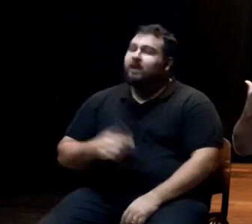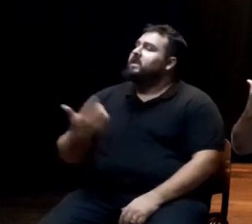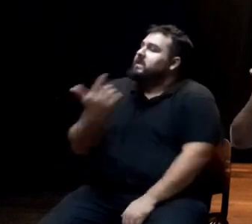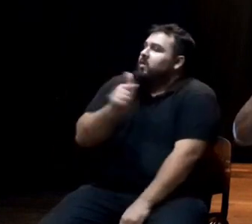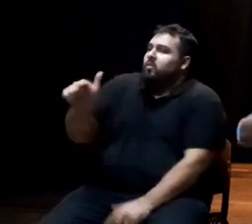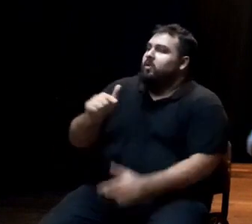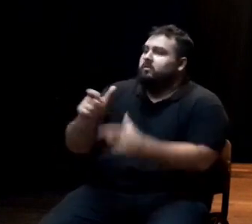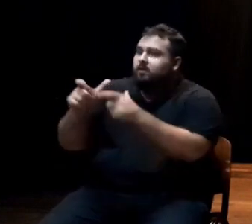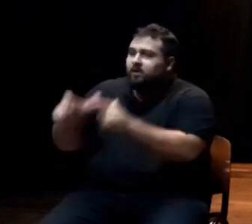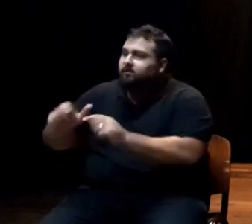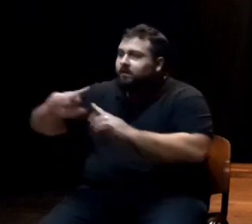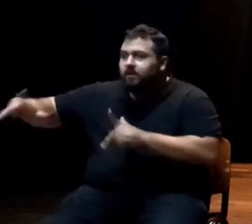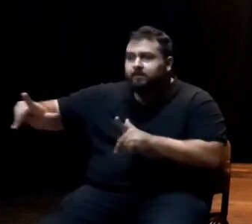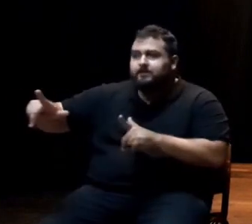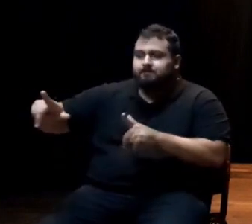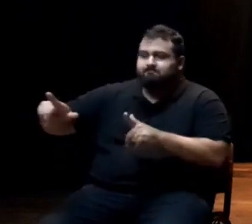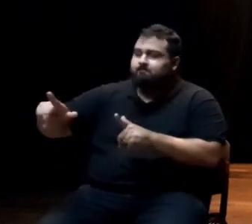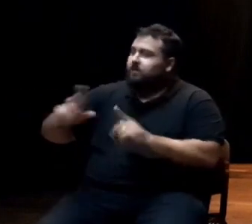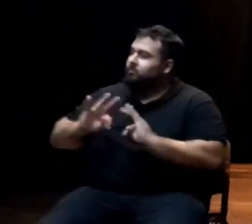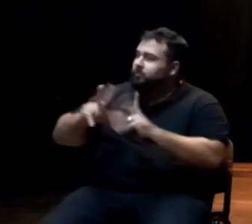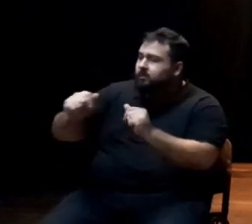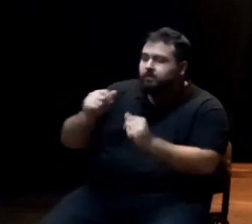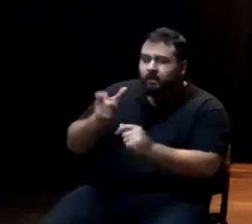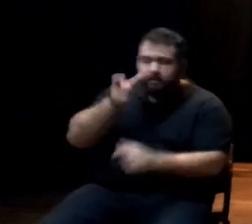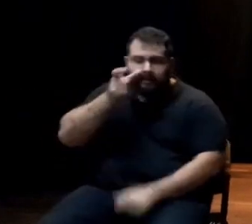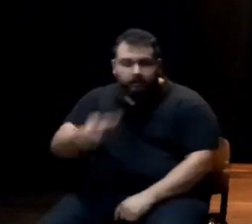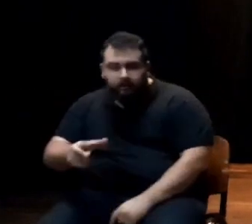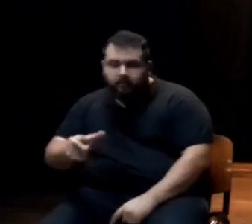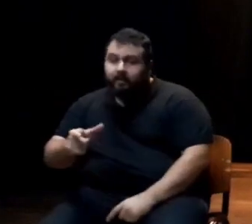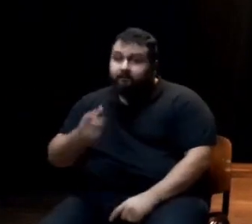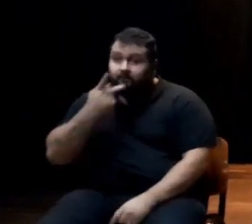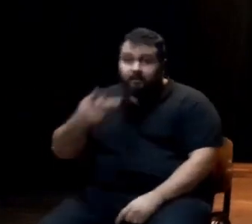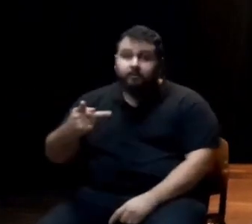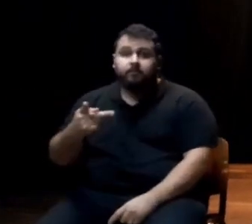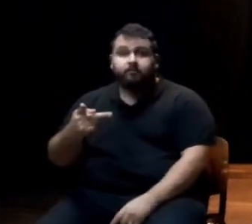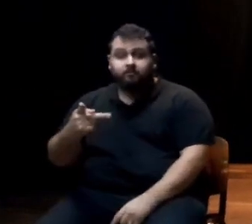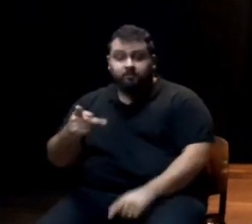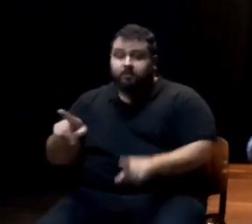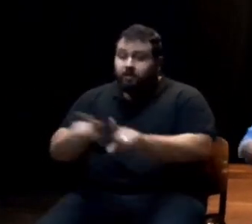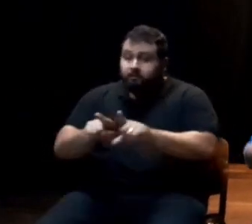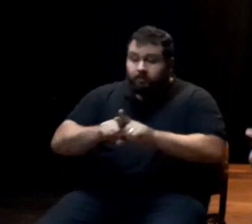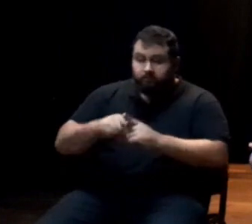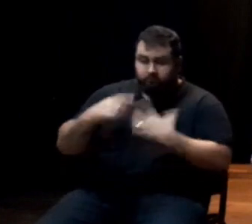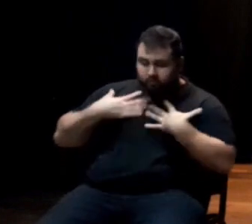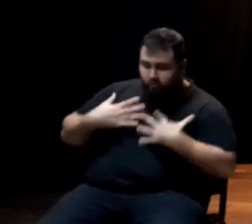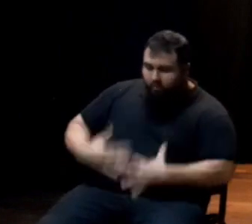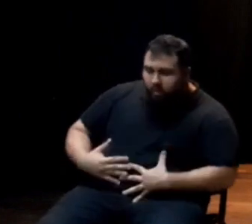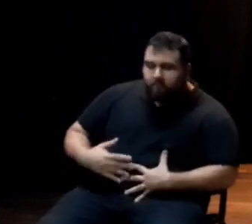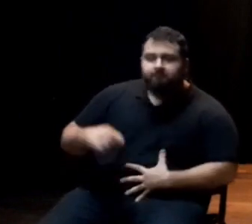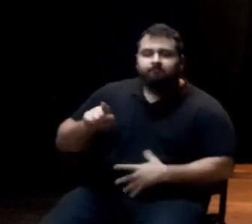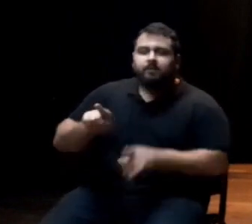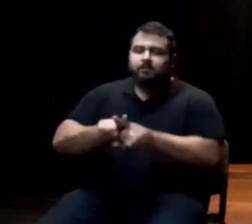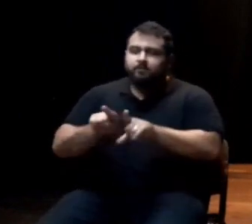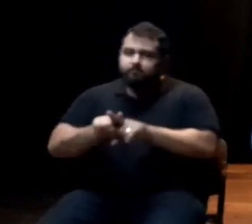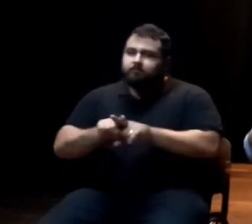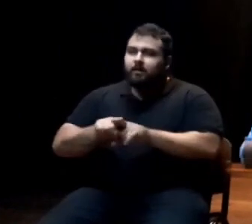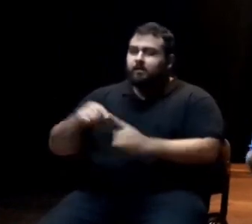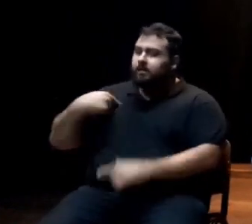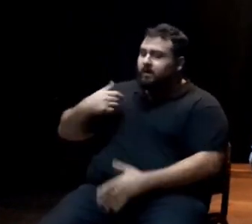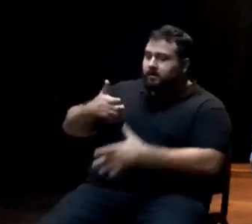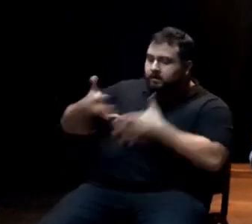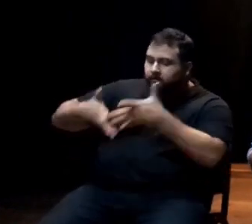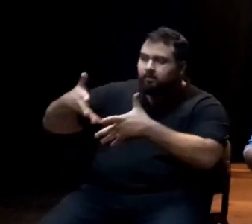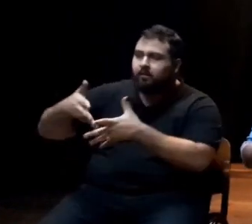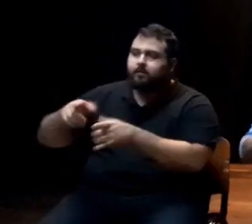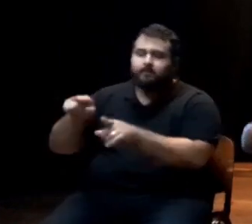outro lugar. Isso tudo, tanto a intenção da fala, quanto o corpo, ela vai conversar. E na língua de sinais a gente traz muito isso